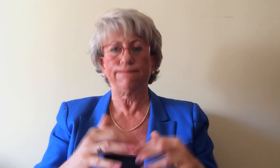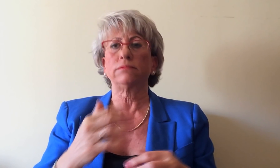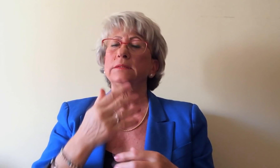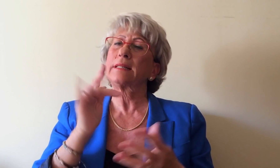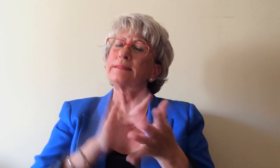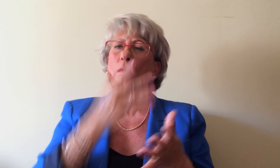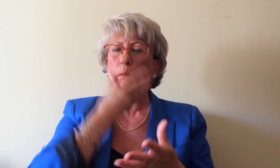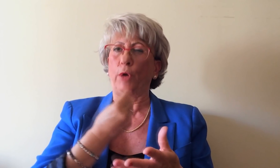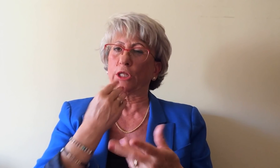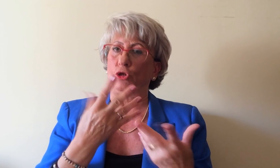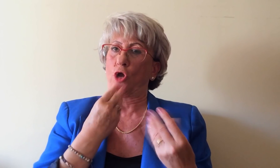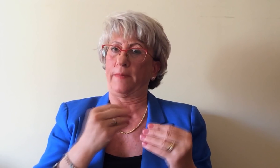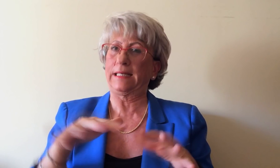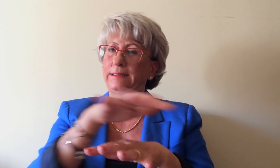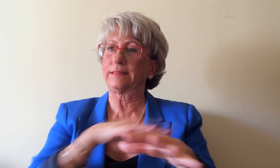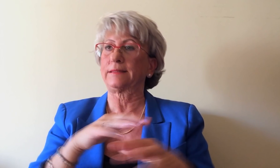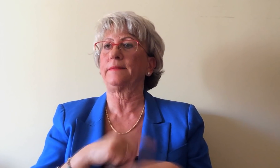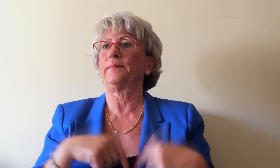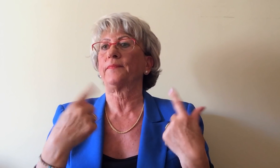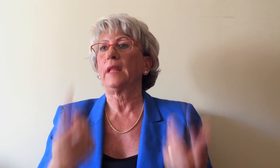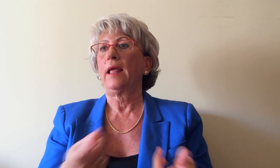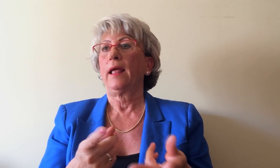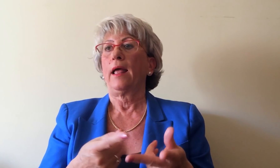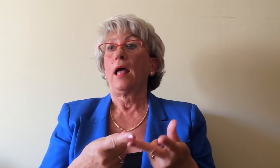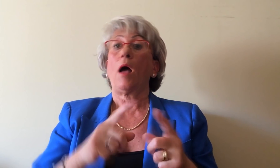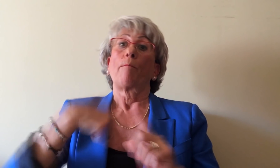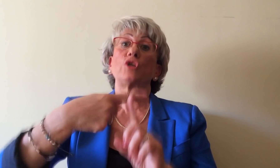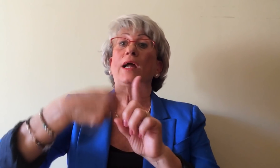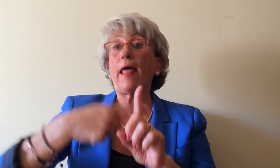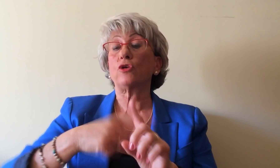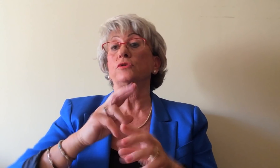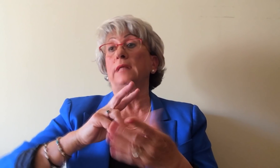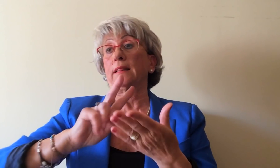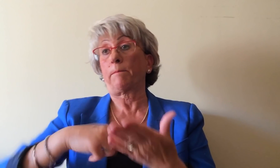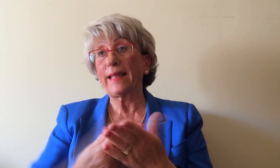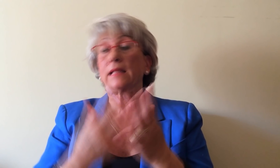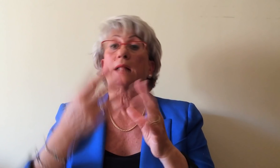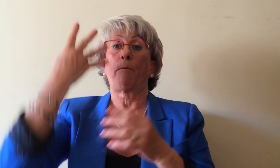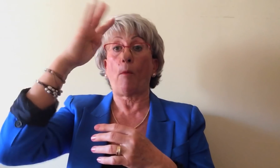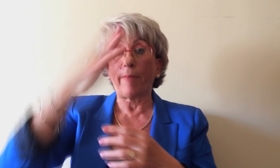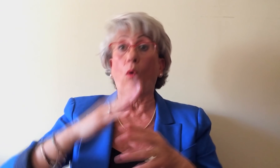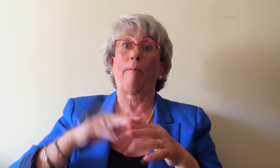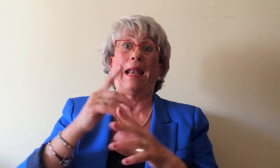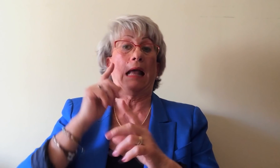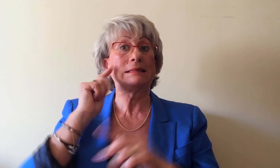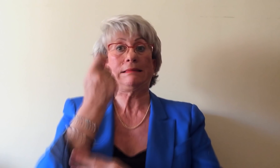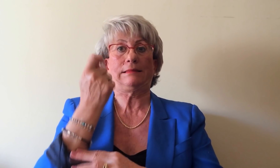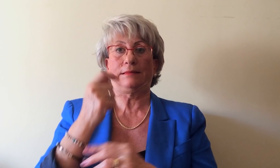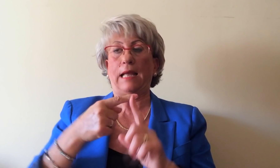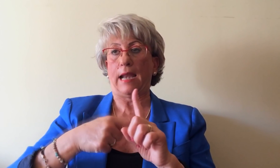i era un acte molt maco. I una segona edició del postgrau de la Pompeu Fabra intentant aconseguir